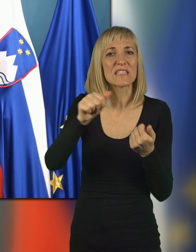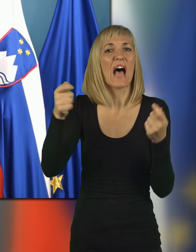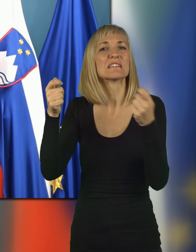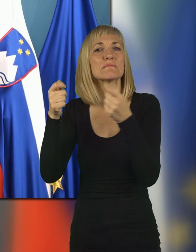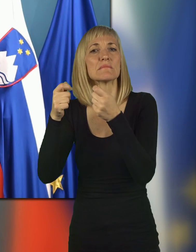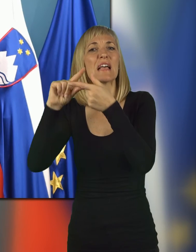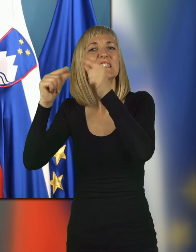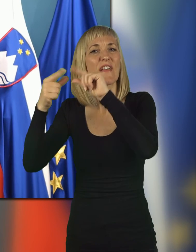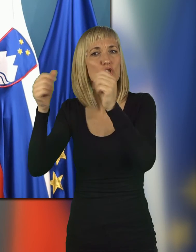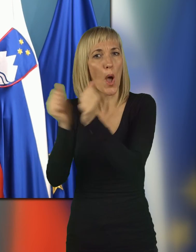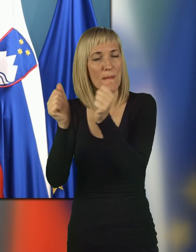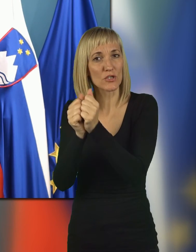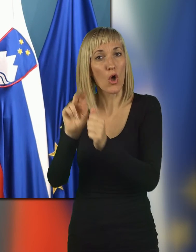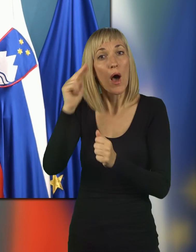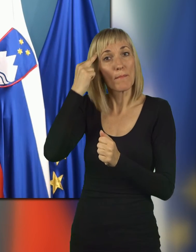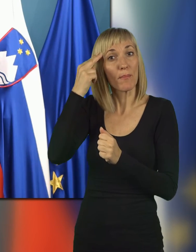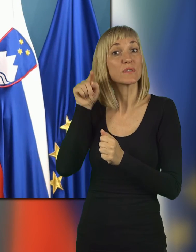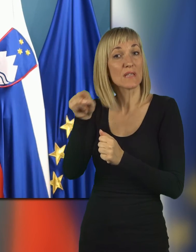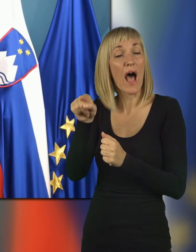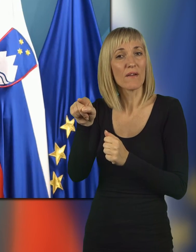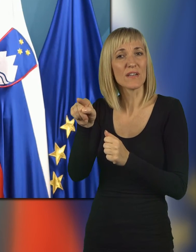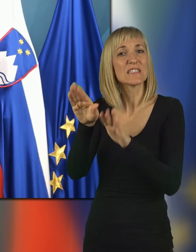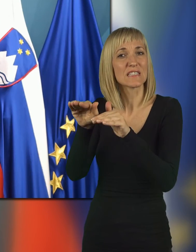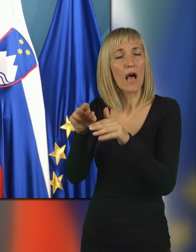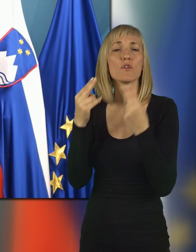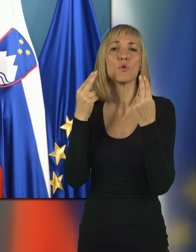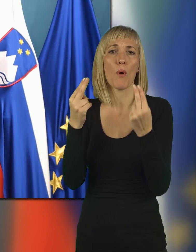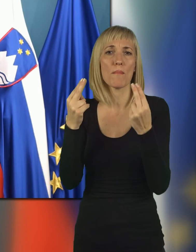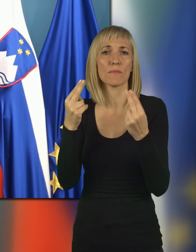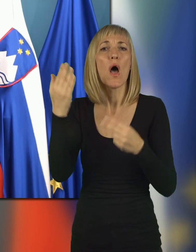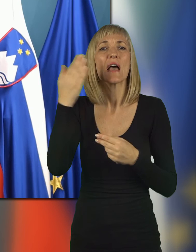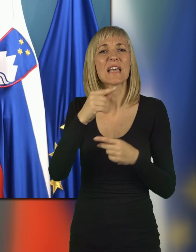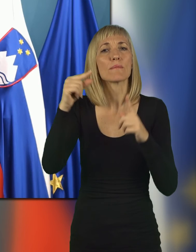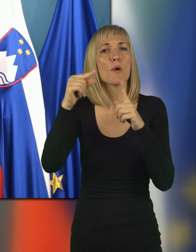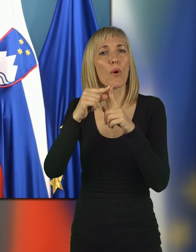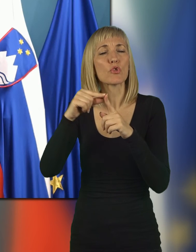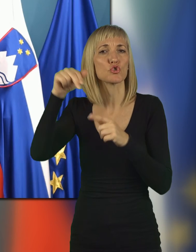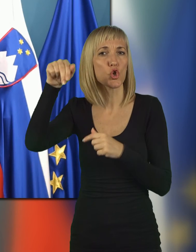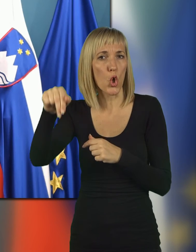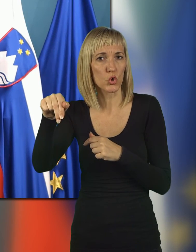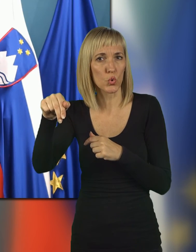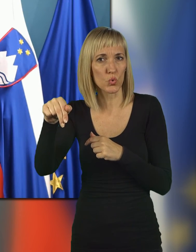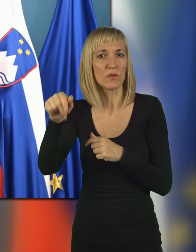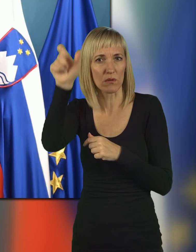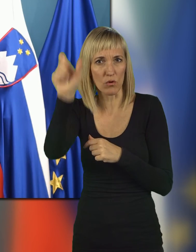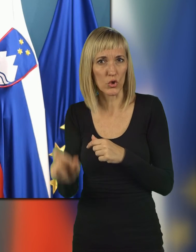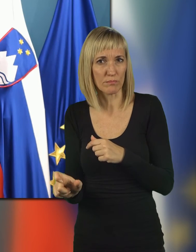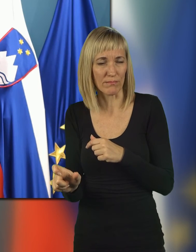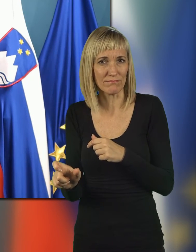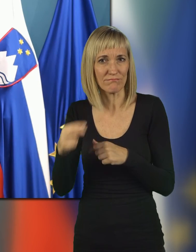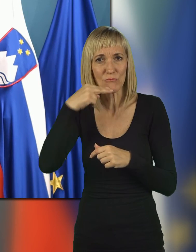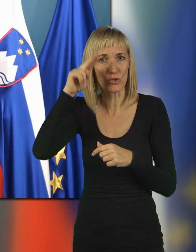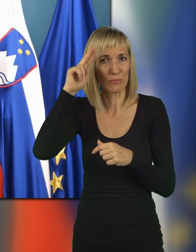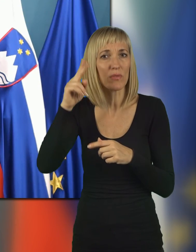mesto so prepoznavali potencijale, so prepoznavali pomen Hermana Potočnika Nordunga, pomen tudi vseh programov, ki so